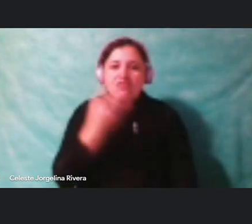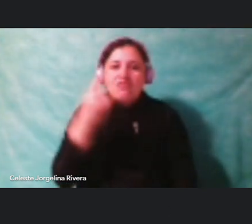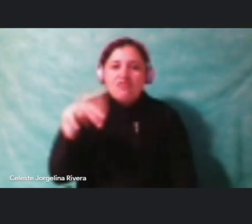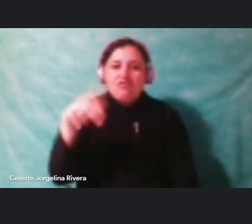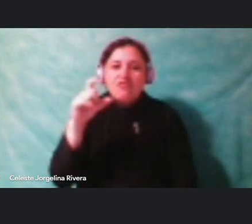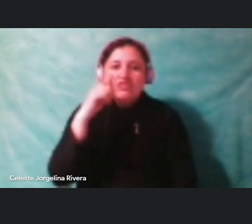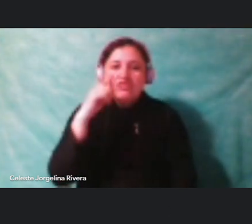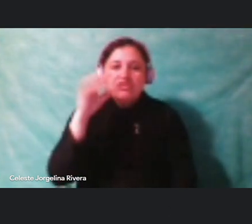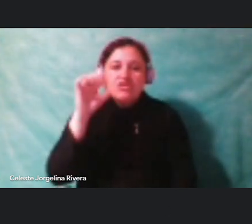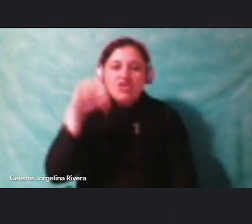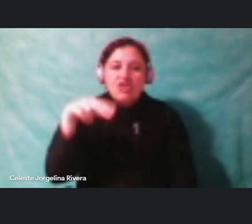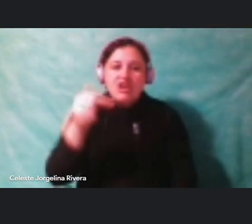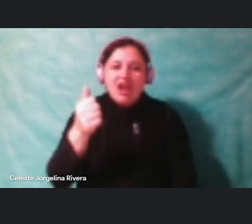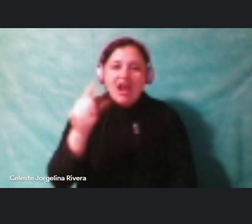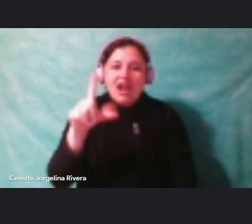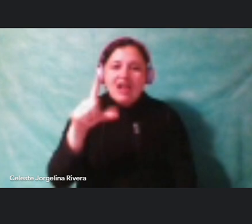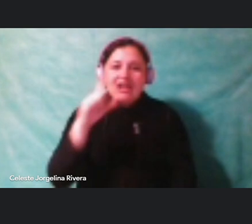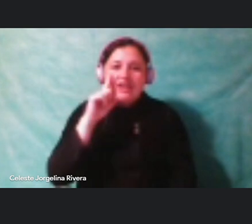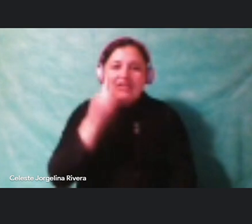ciertas funcionalidades que funcionalidades ciertas?